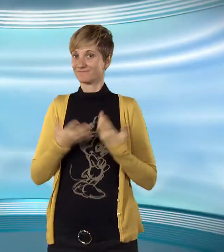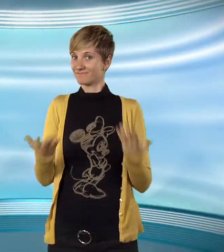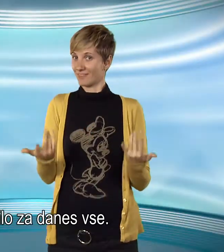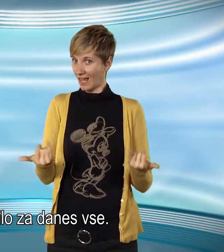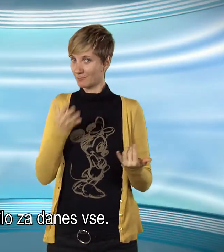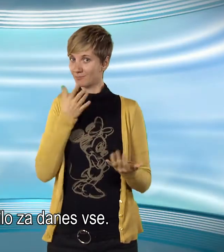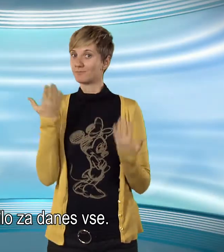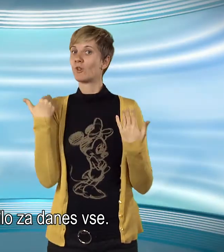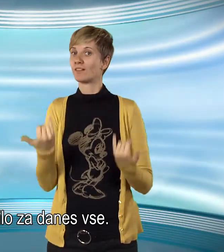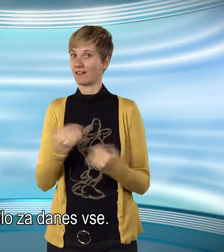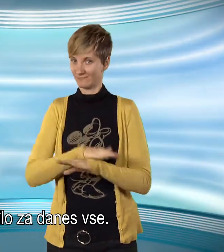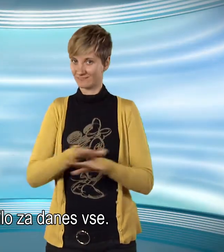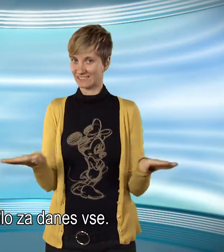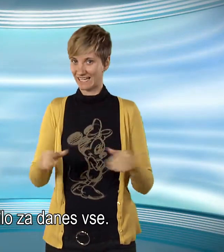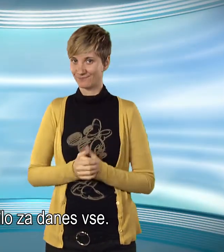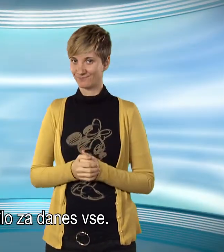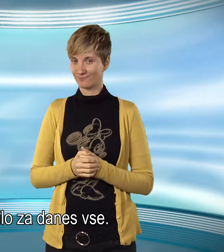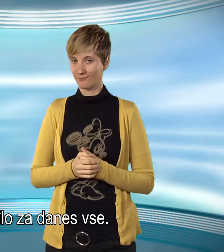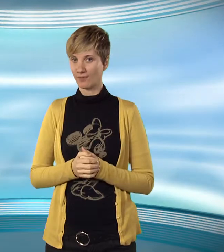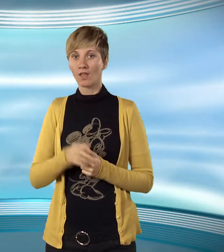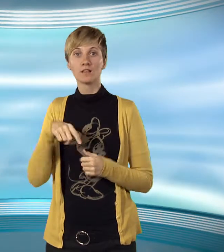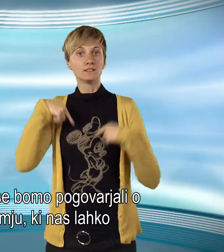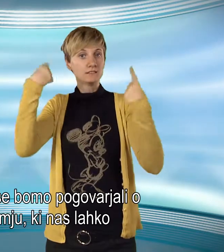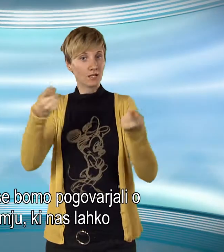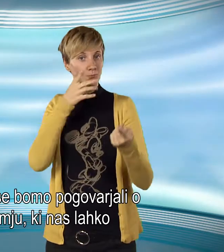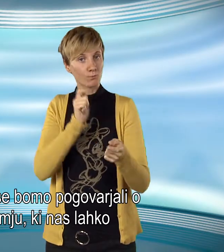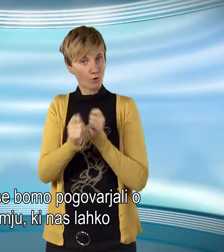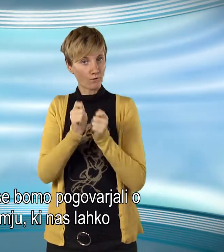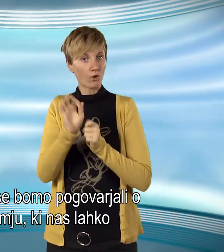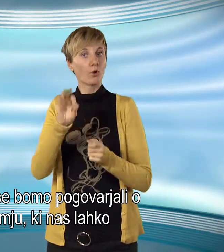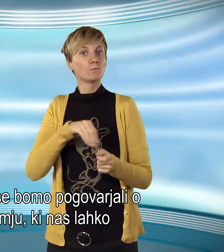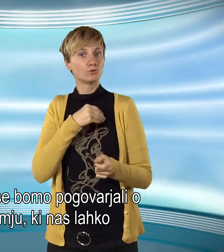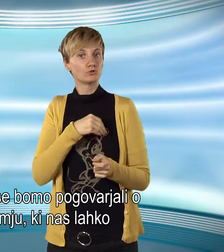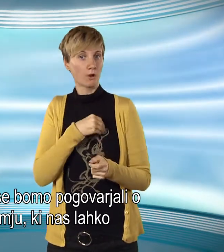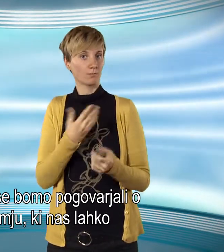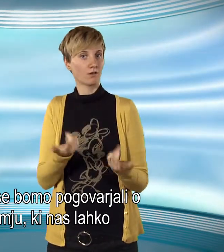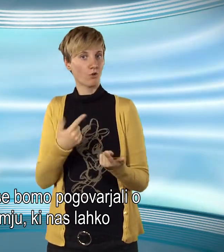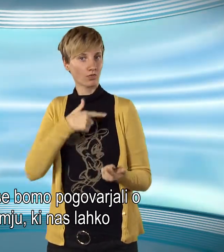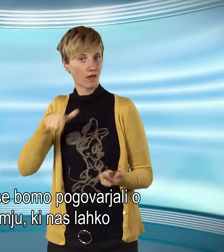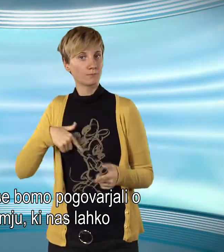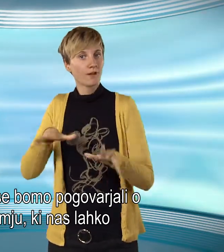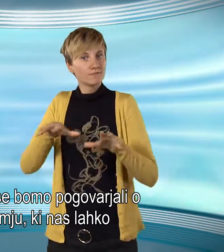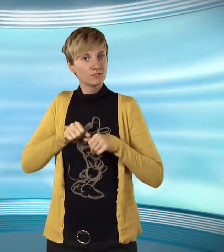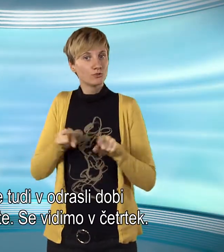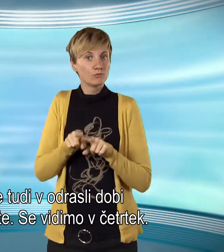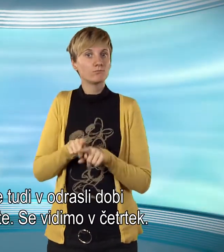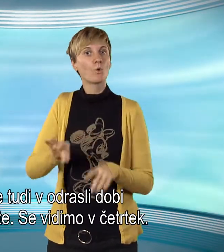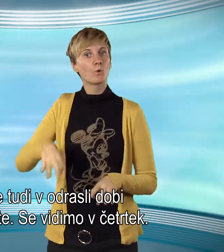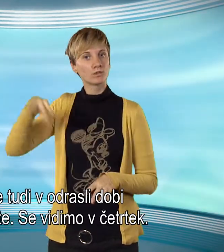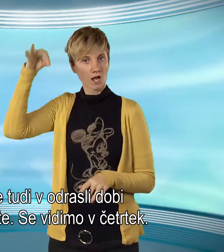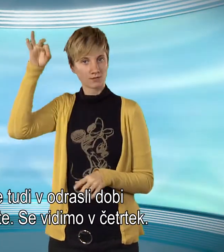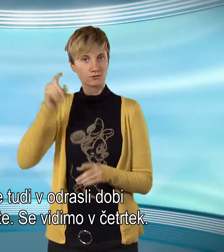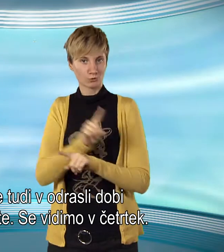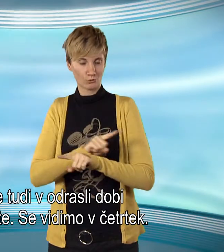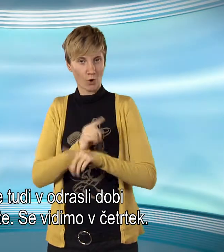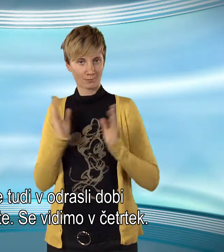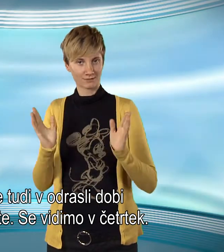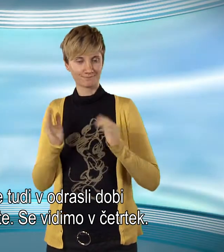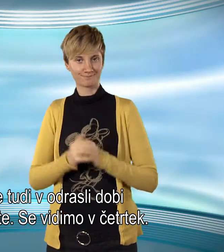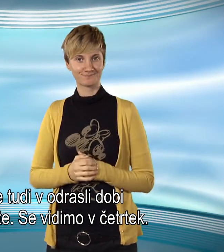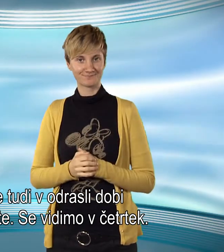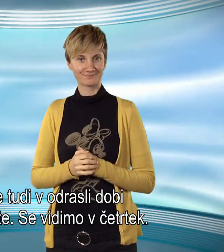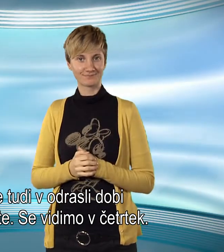mlajšega brata, samo ker pač mlajši brat je majhen, pa še ne zmore, pa rabi več pozornosti, ampak ti si mi ravno tako ali